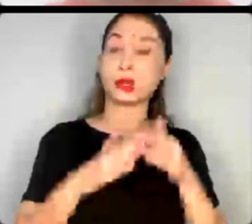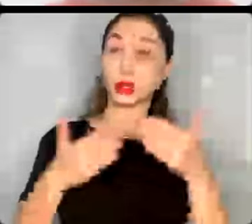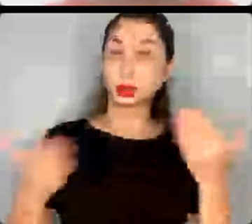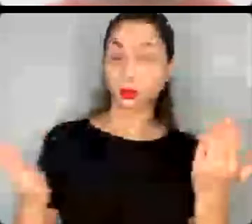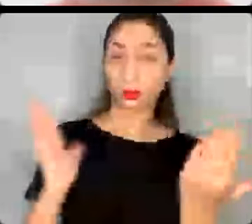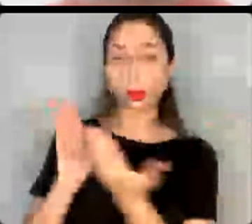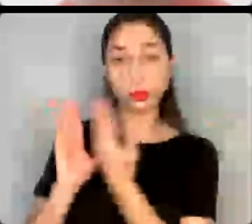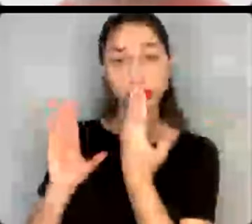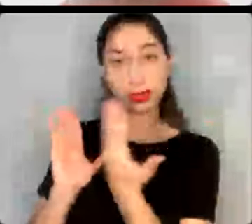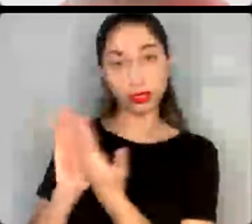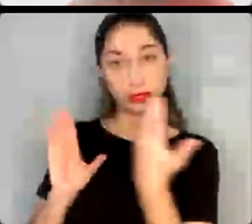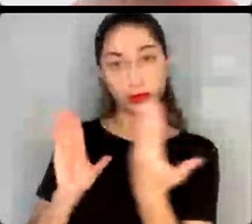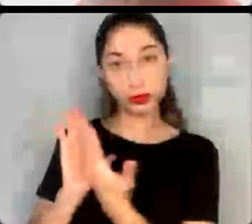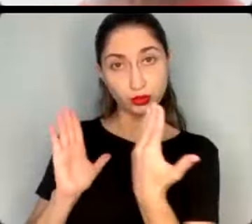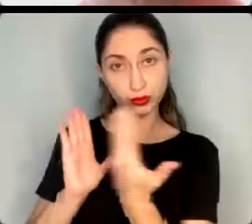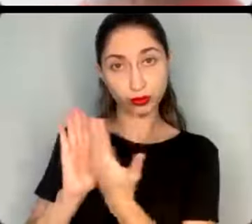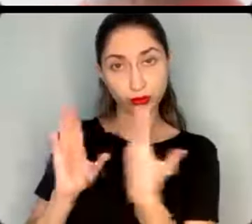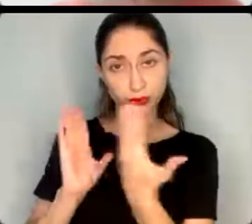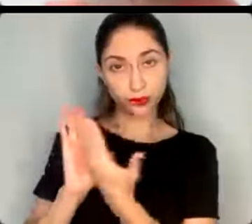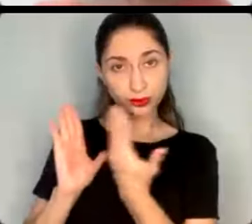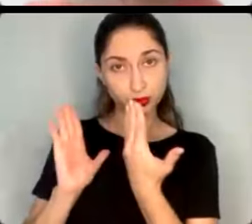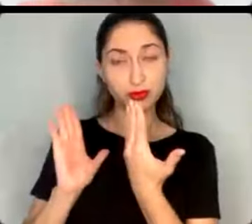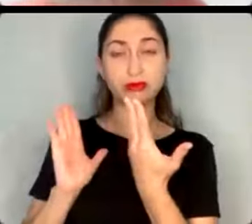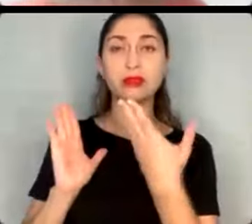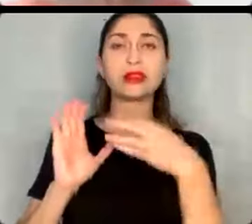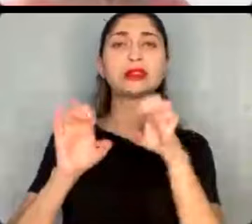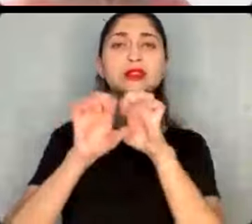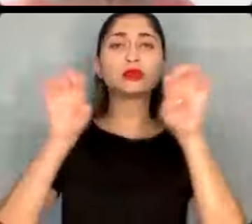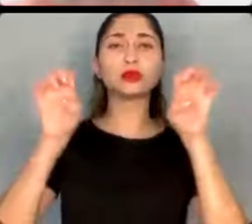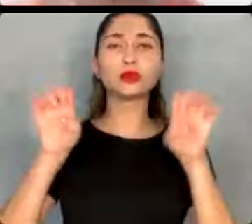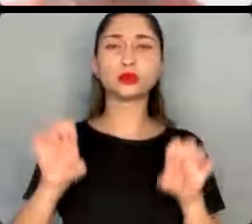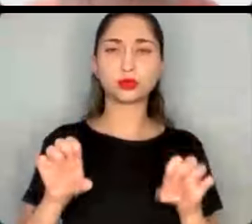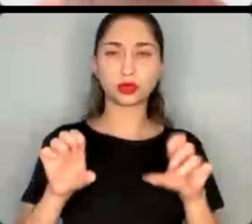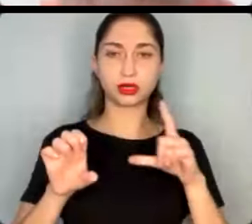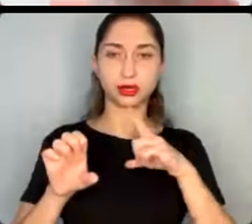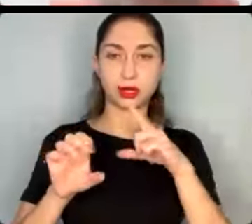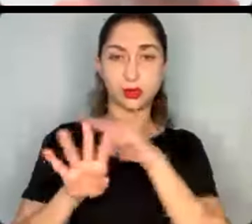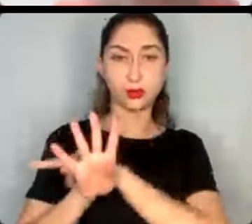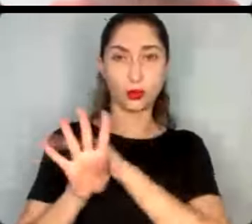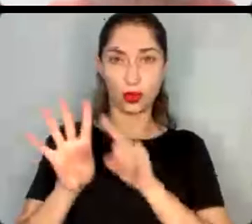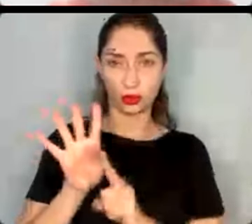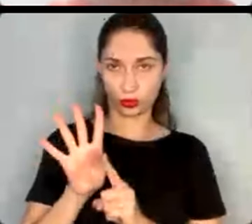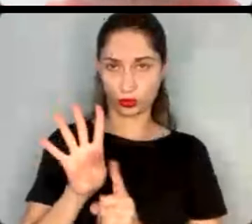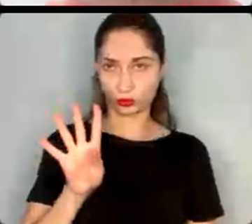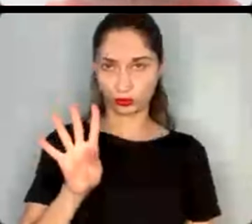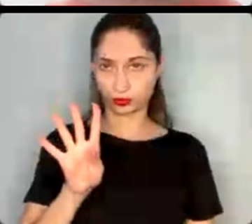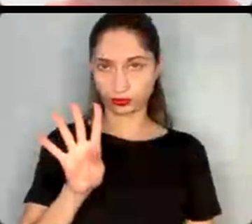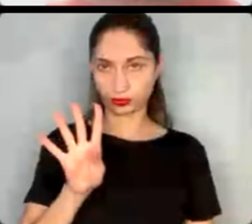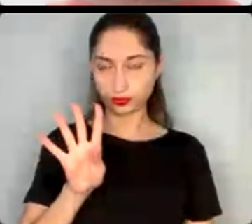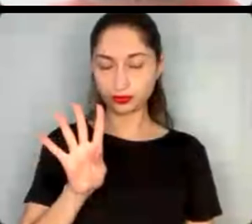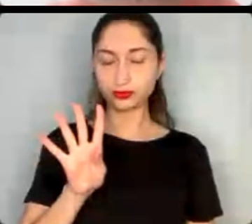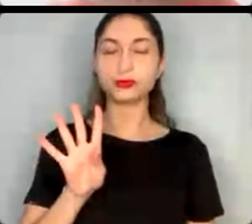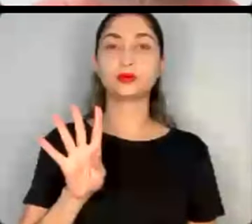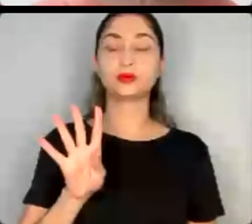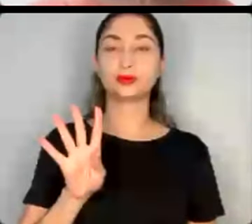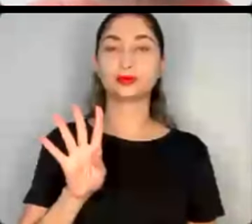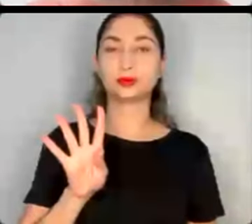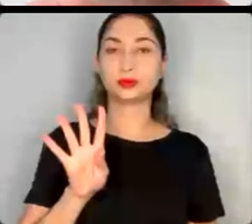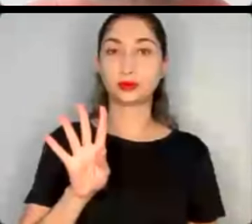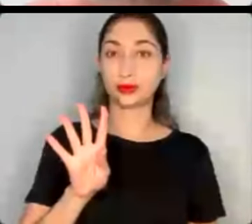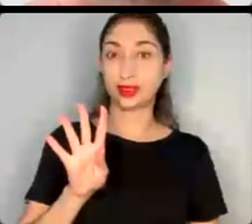livro ele está estruturado em 4 partes, e